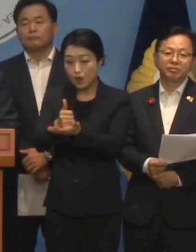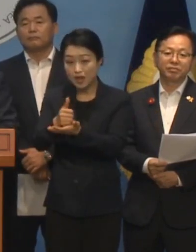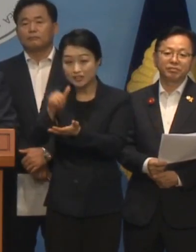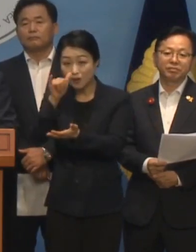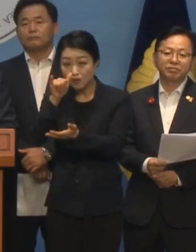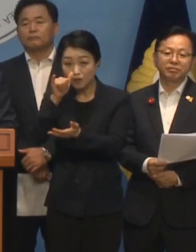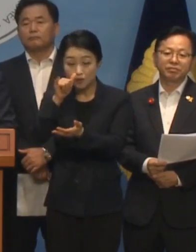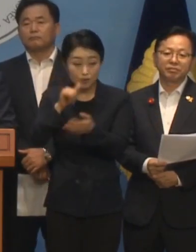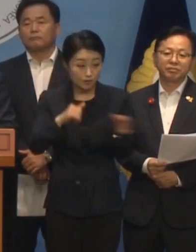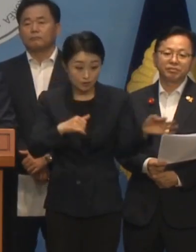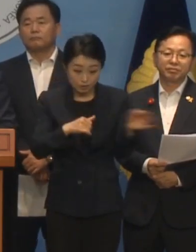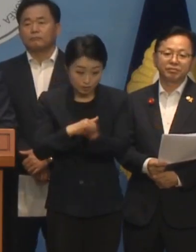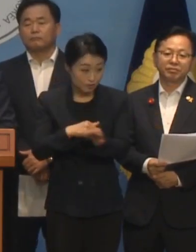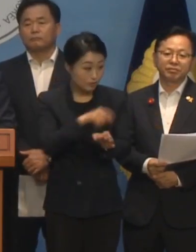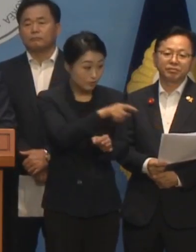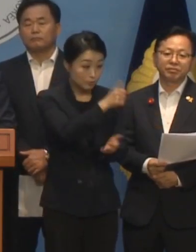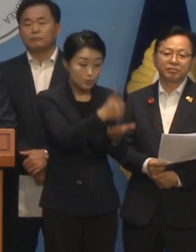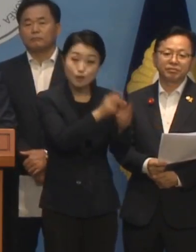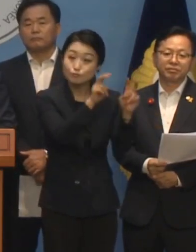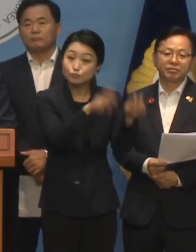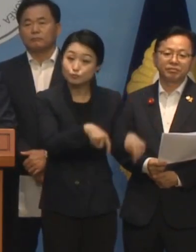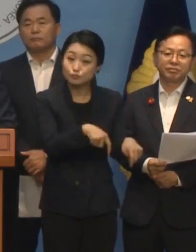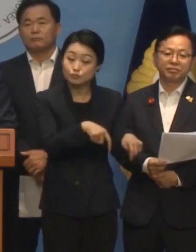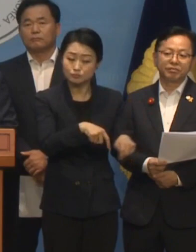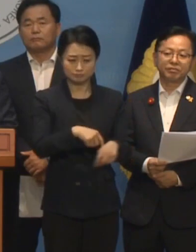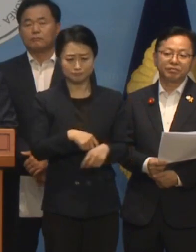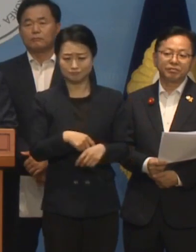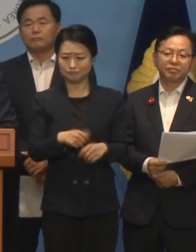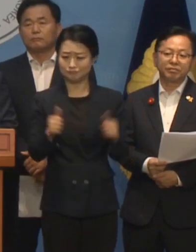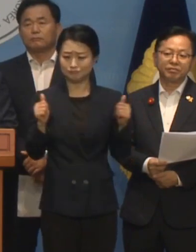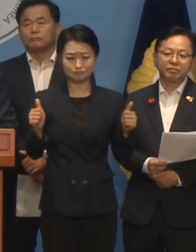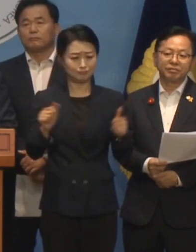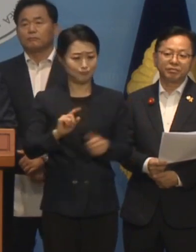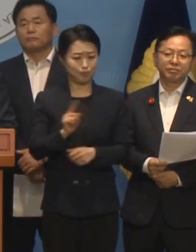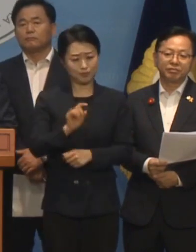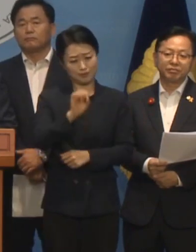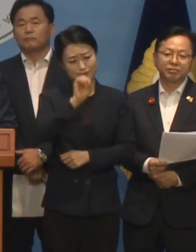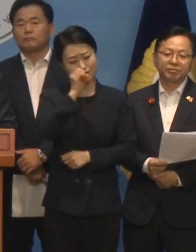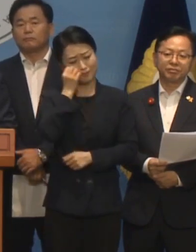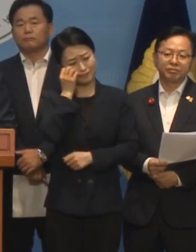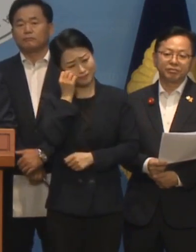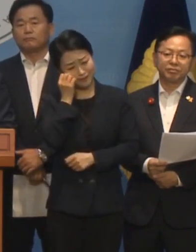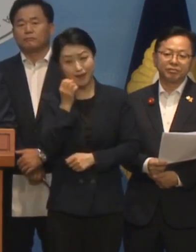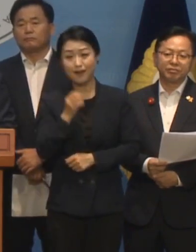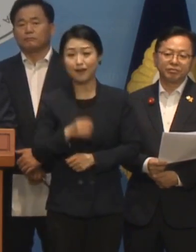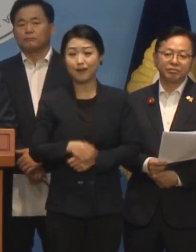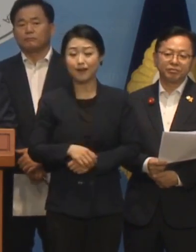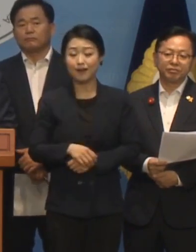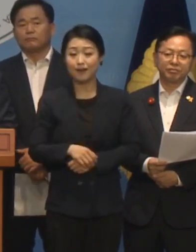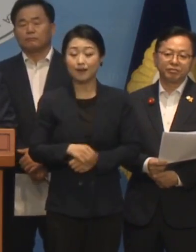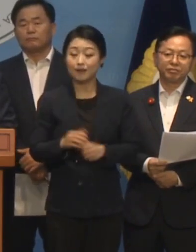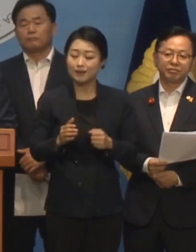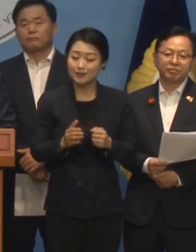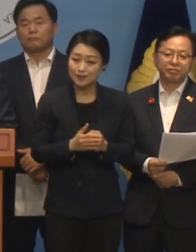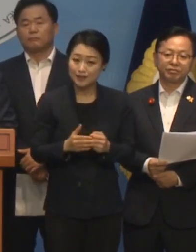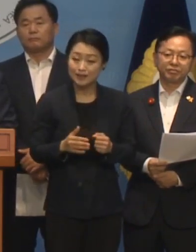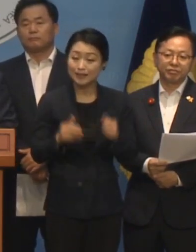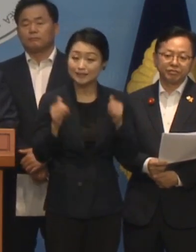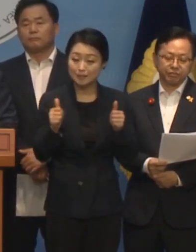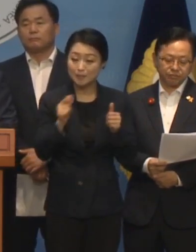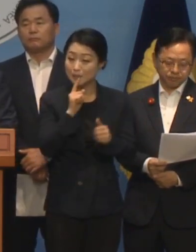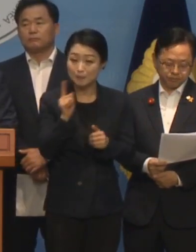준 사람은 무죄가 된 이 희한한 판결은 두고두고 역사에 회자될 것입니다. 그래서인지